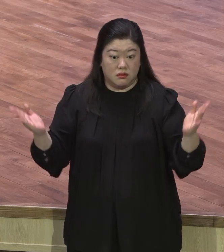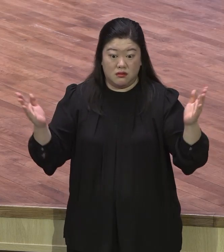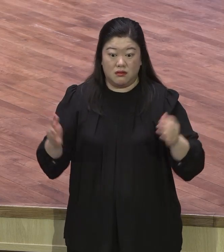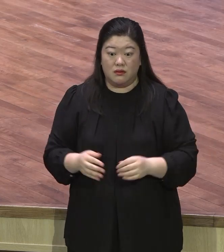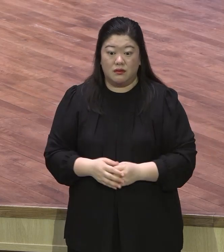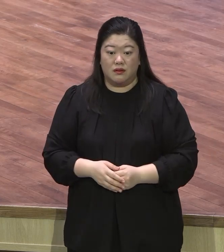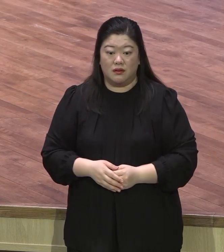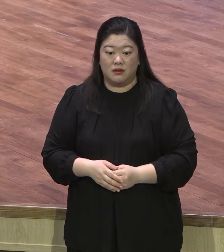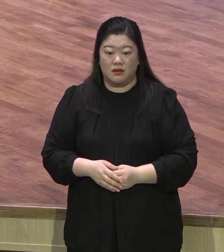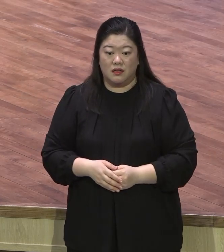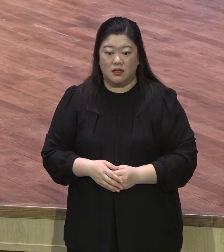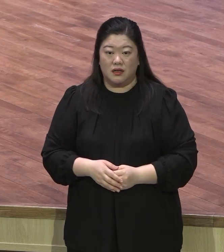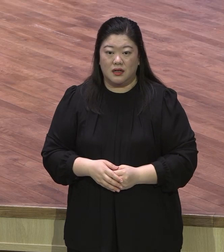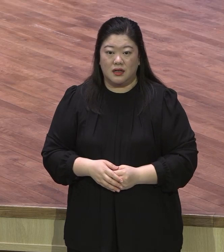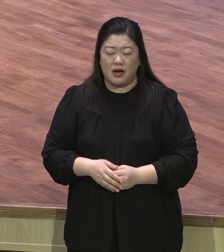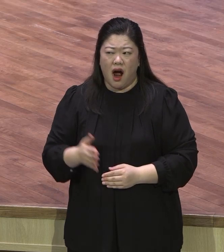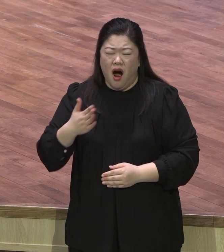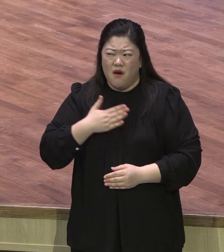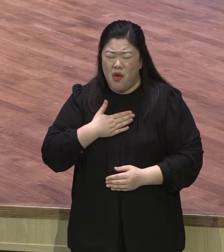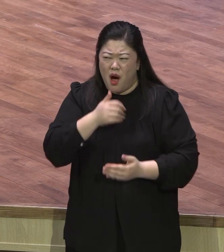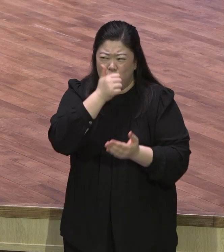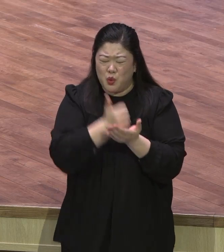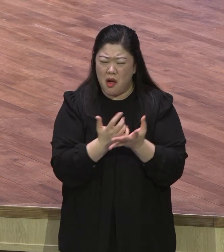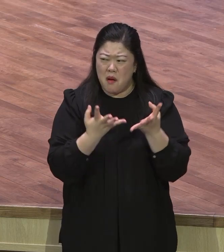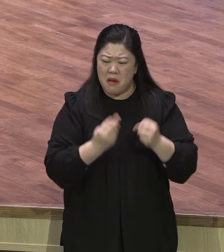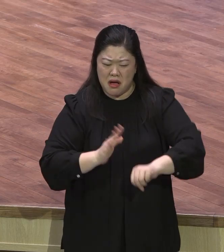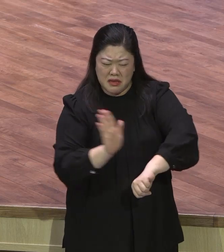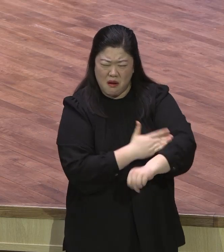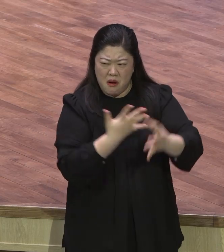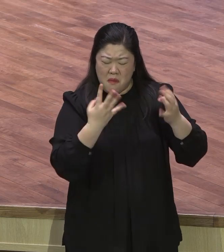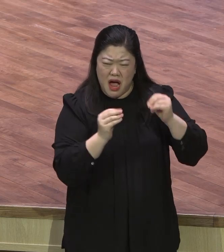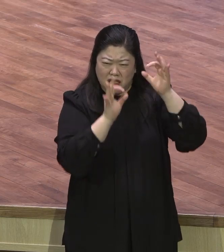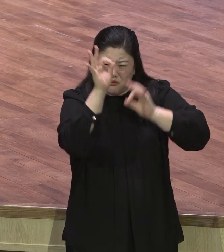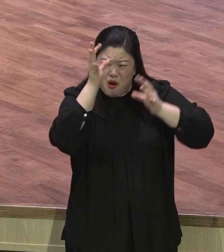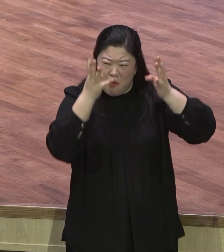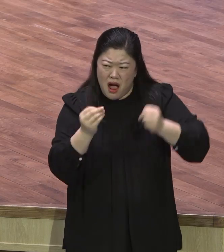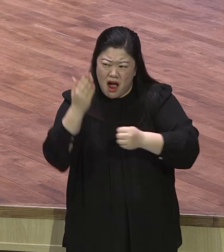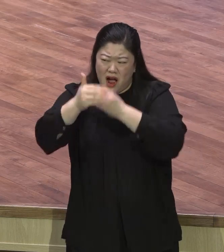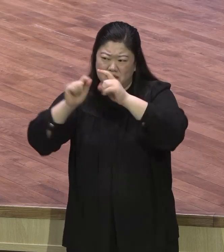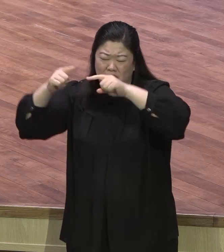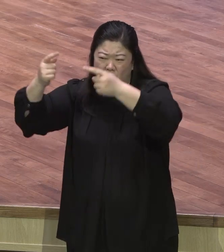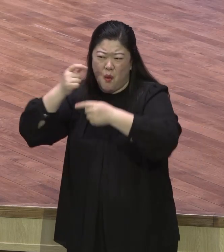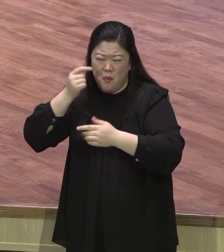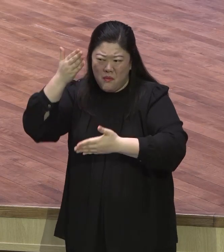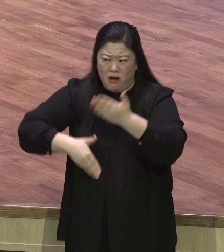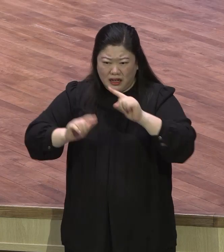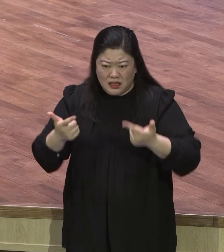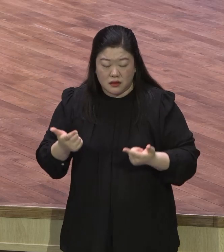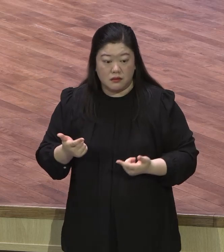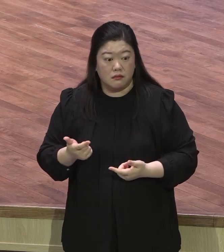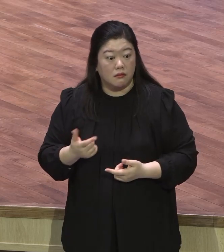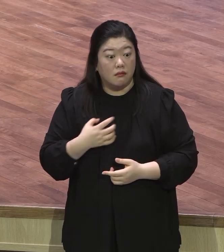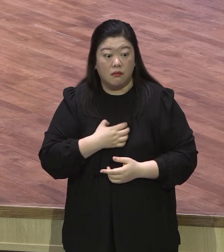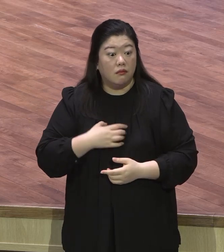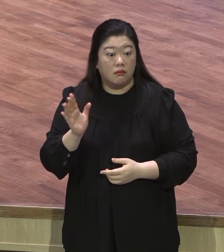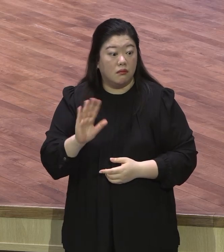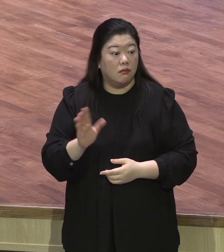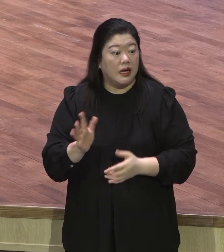세상에 죄를 맞이 갈지 안 갈지 그거 아니에요. 아무리 엉망가지 죄를 지었다 할지라도 예수님의 순간에 다